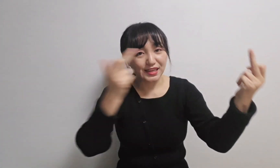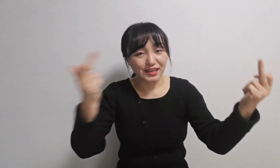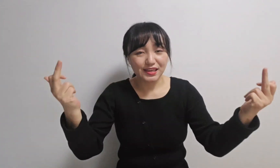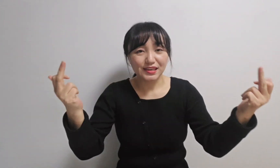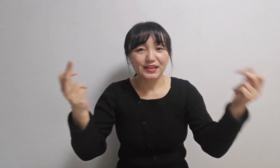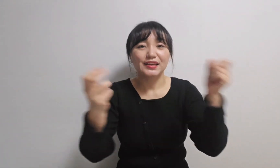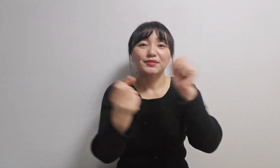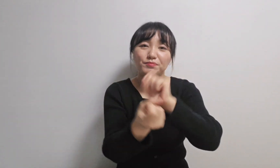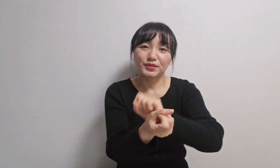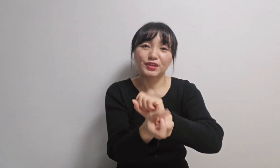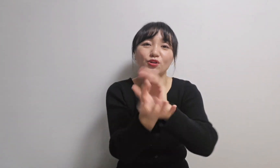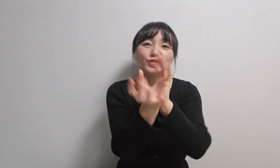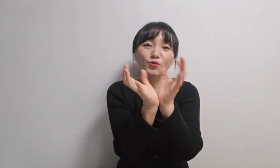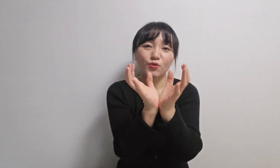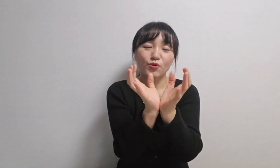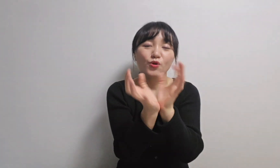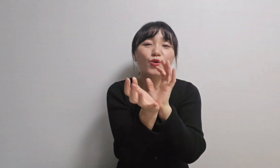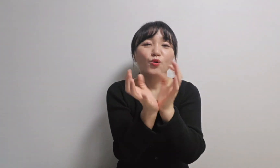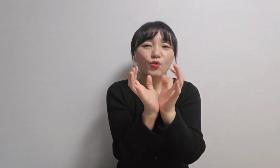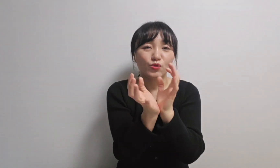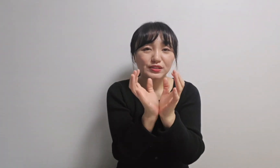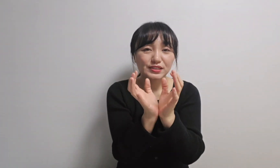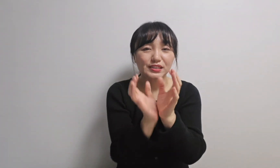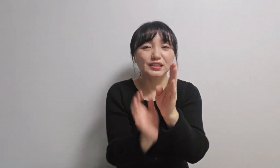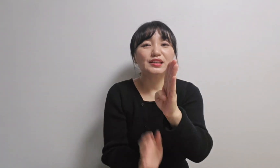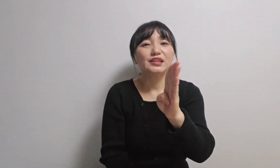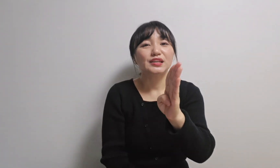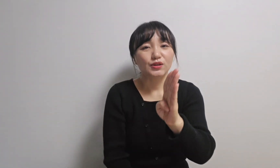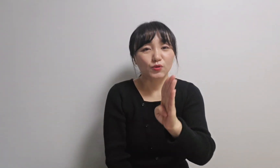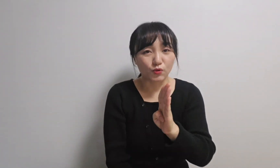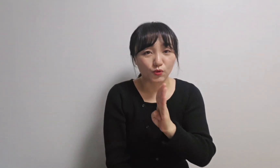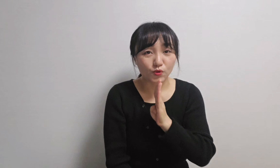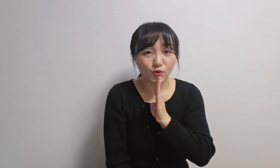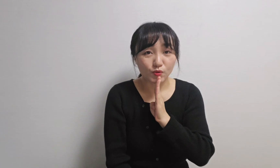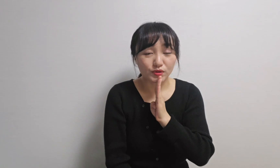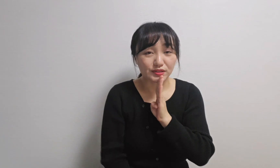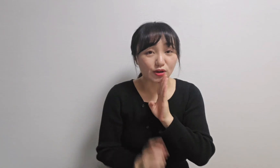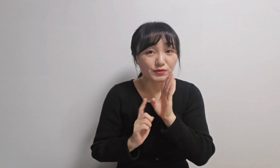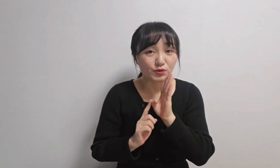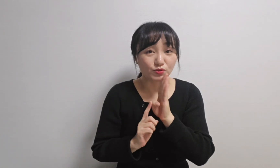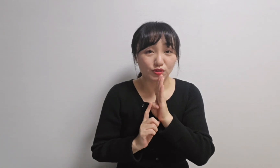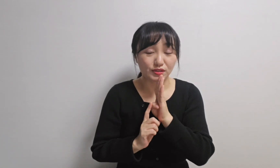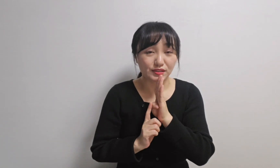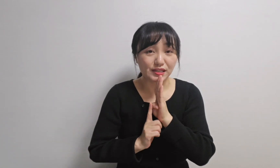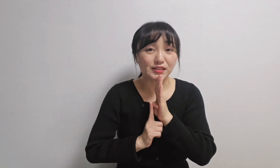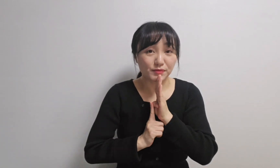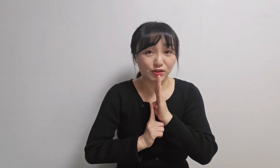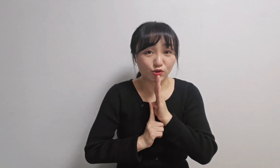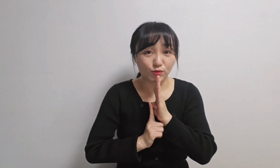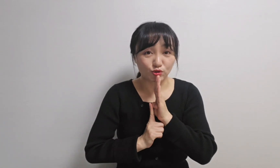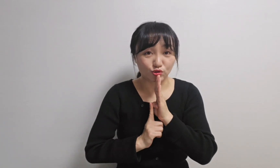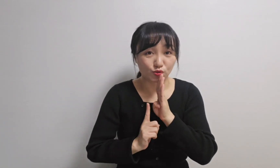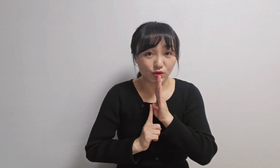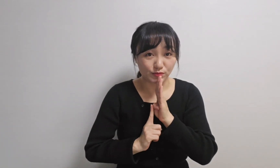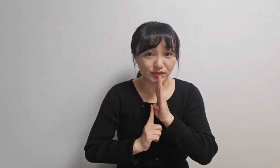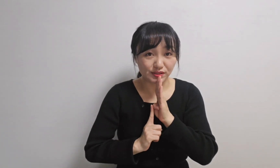산에 피어도 꽃이 고. 엄지 꼭 깔끔하게 접어주시고요. 엄지를.